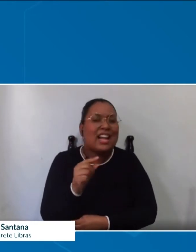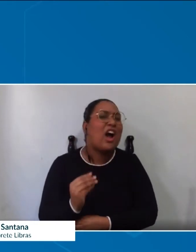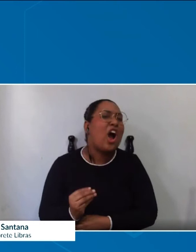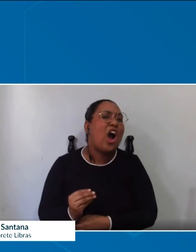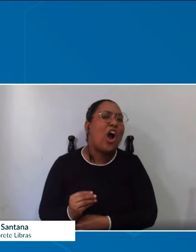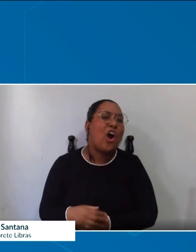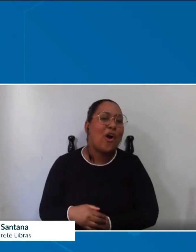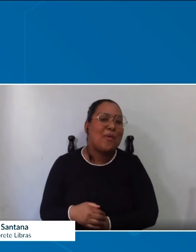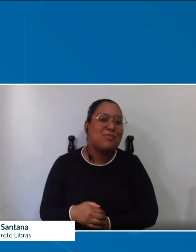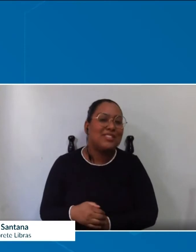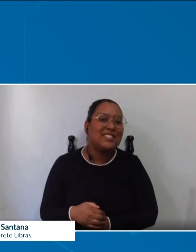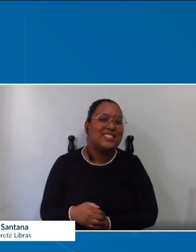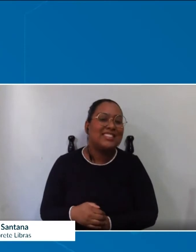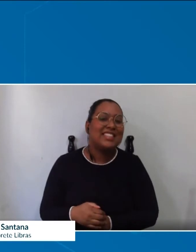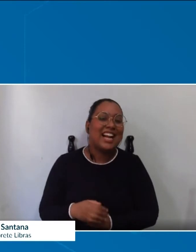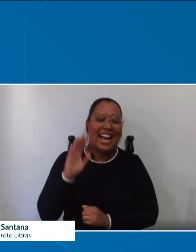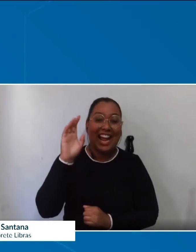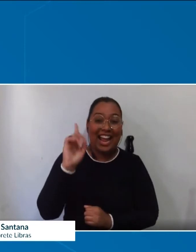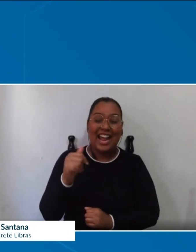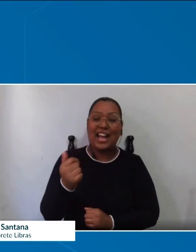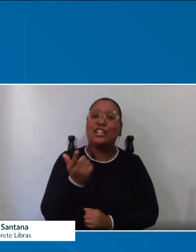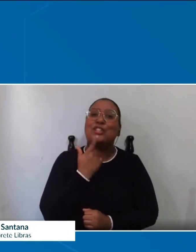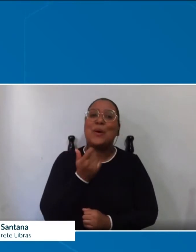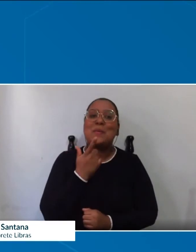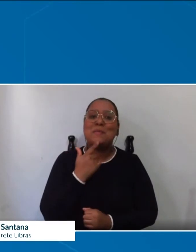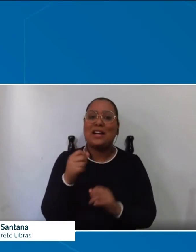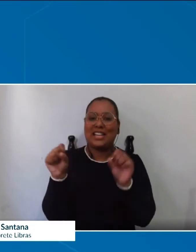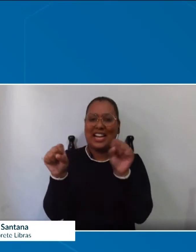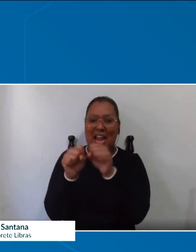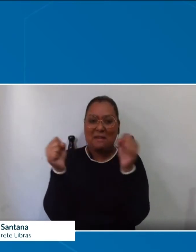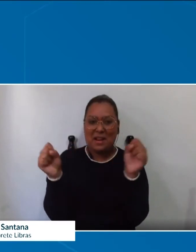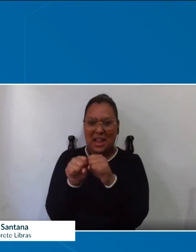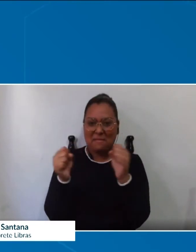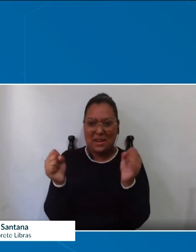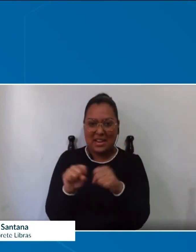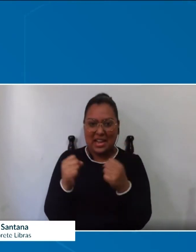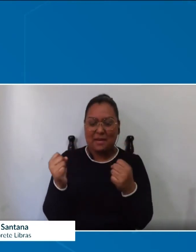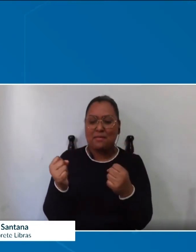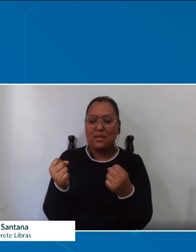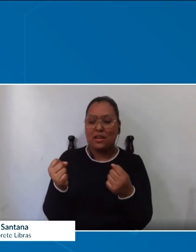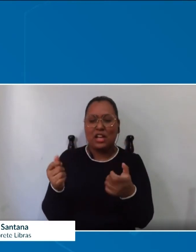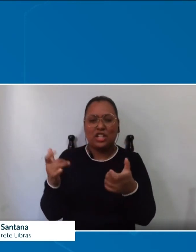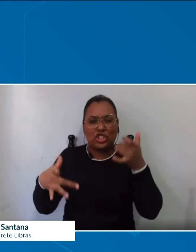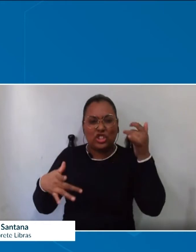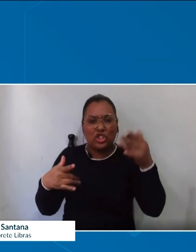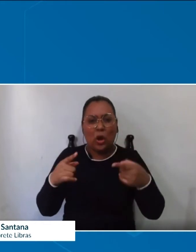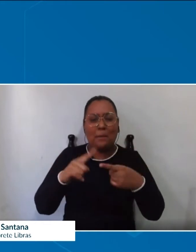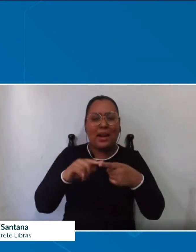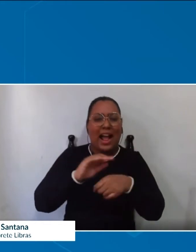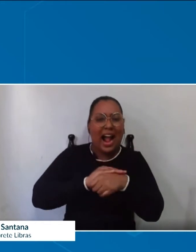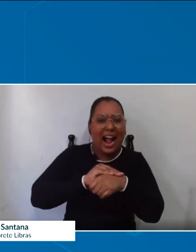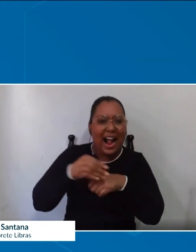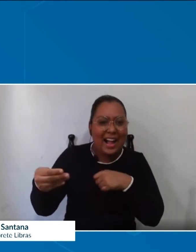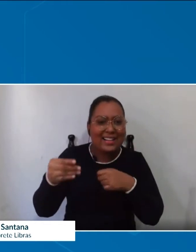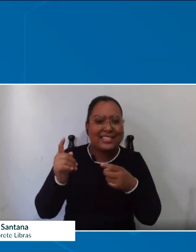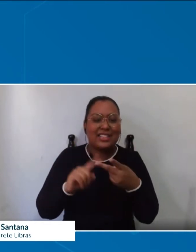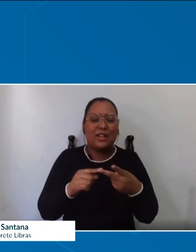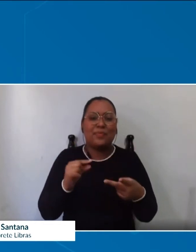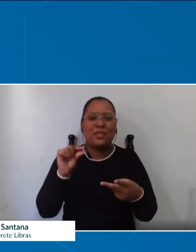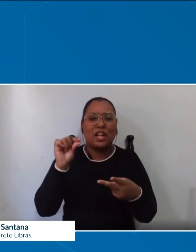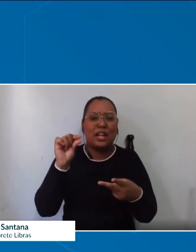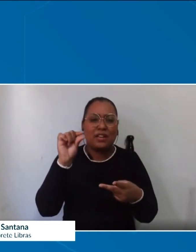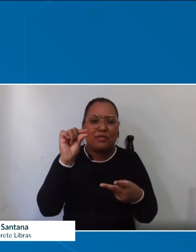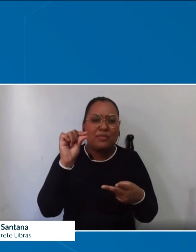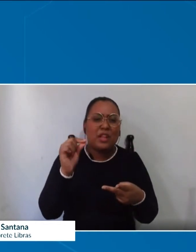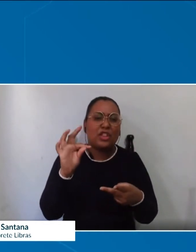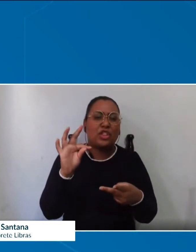do aquecimento, a quebra do tomate, e depois se retira a casca e a semente de tomate. As empresas não sabiam o que fazer com essa